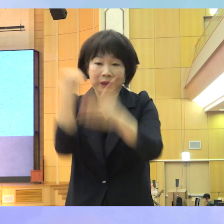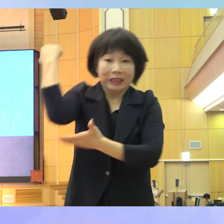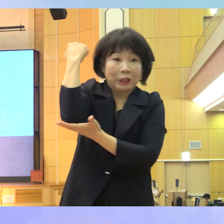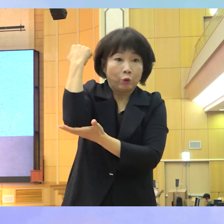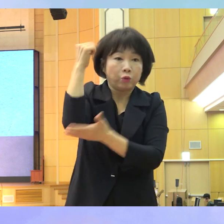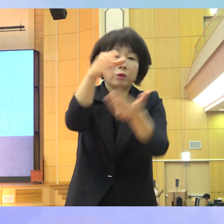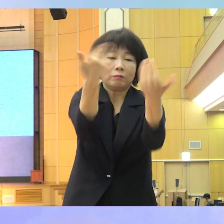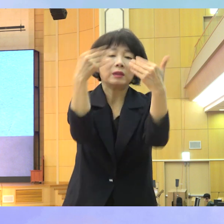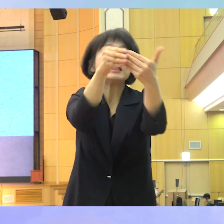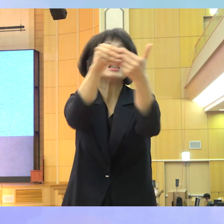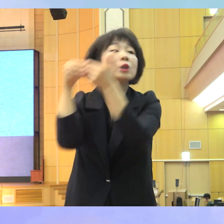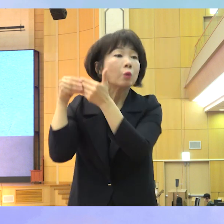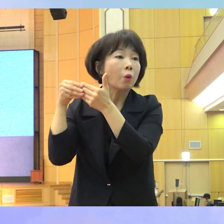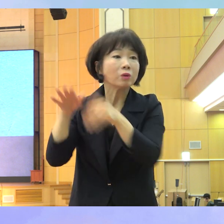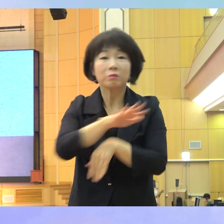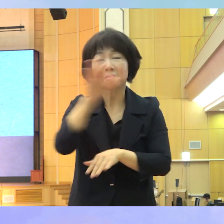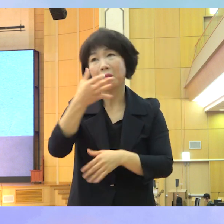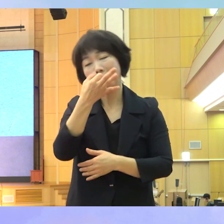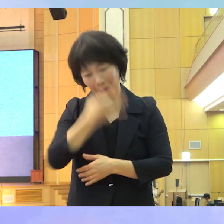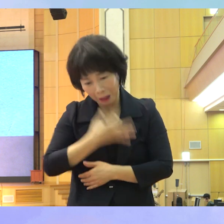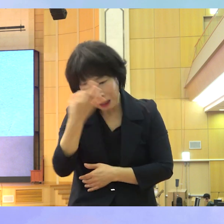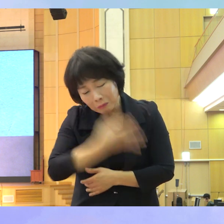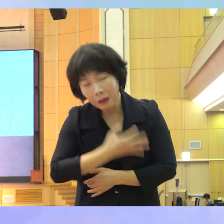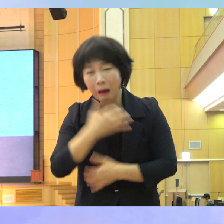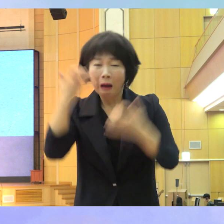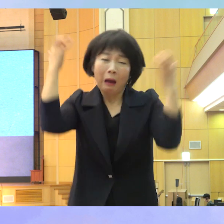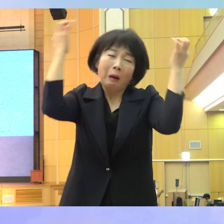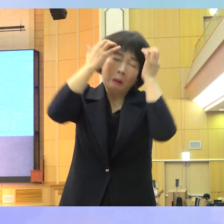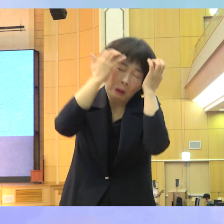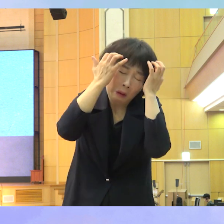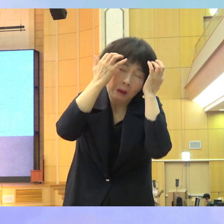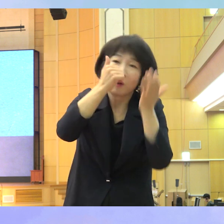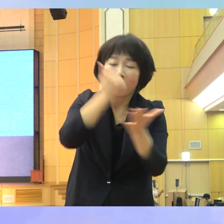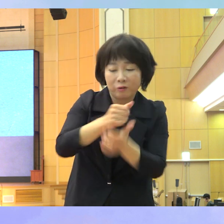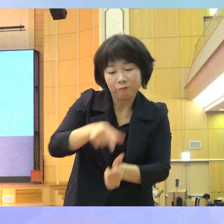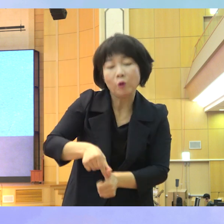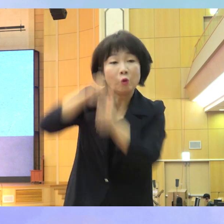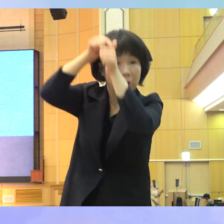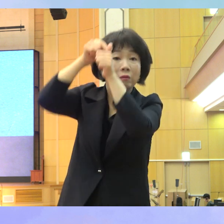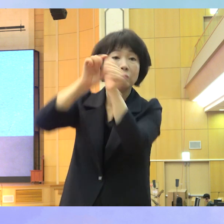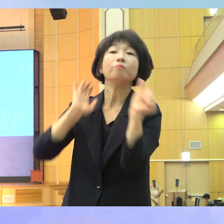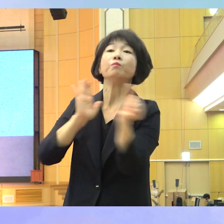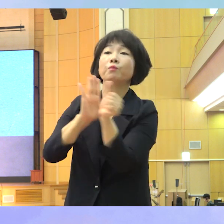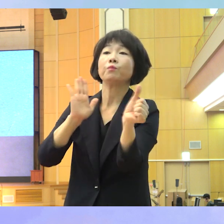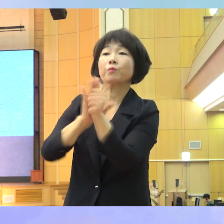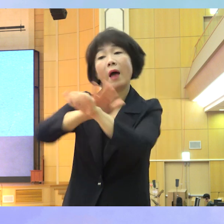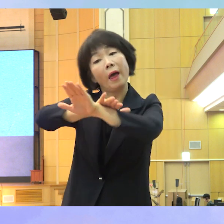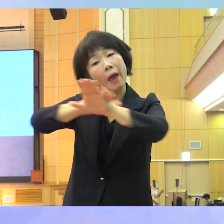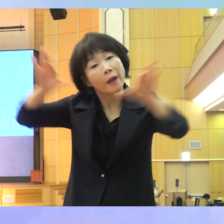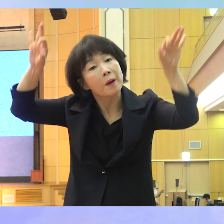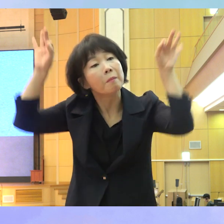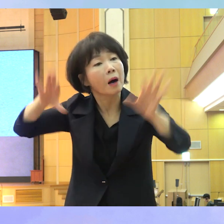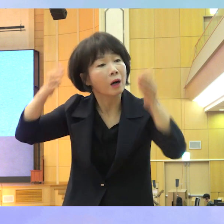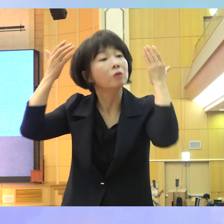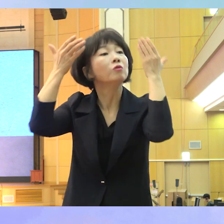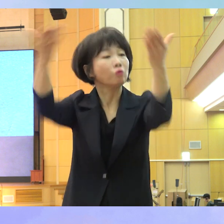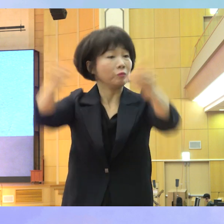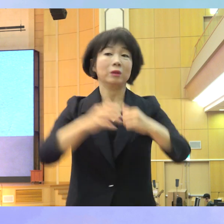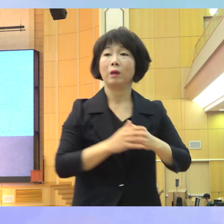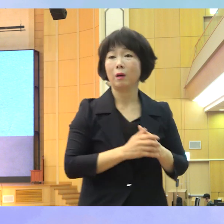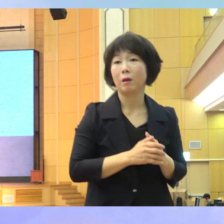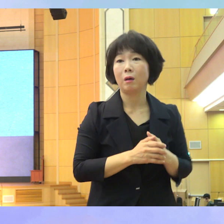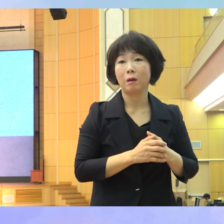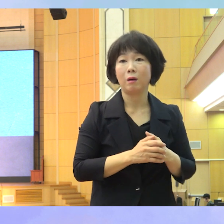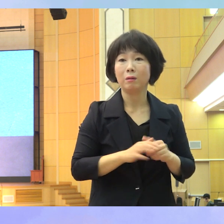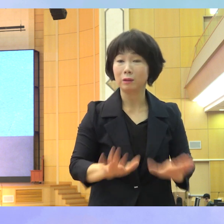마실 것도 주시고, 때로는 징계도 하시고 때로는 모른 채도 하시면서, 이게 우리의 인생이에요.